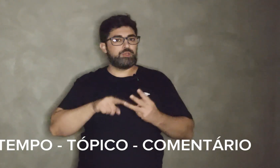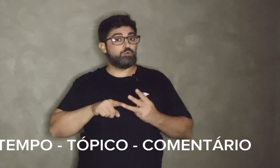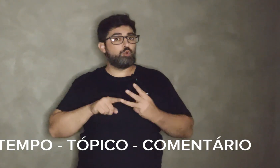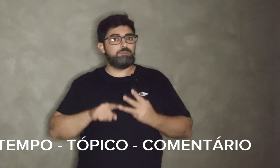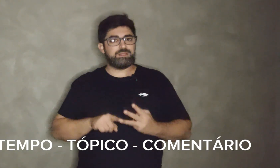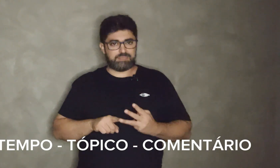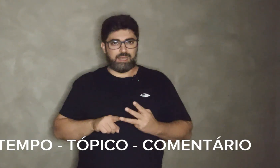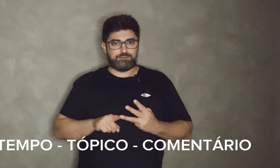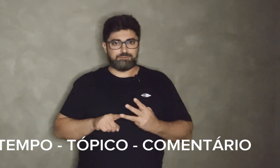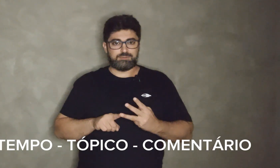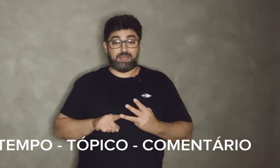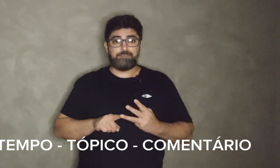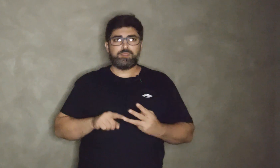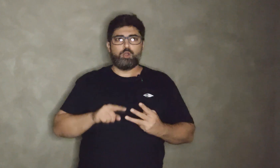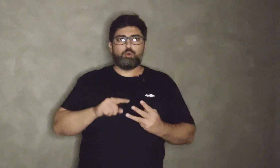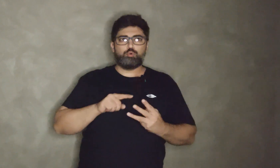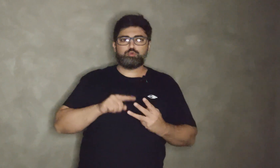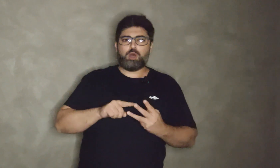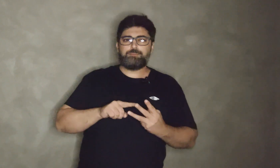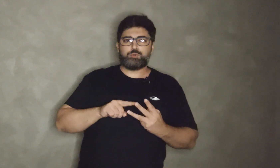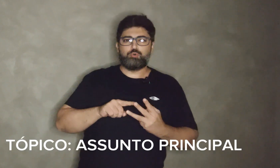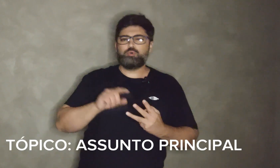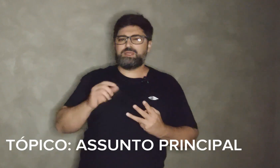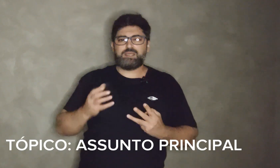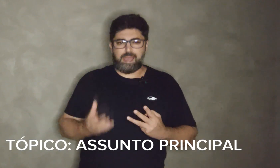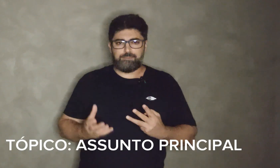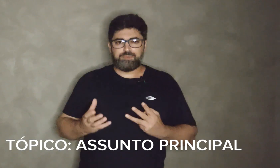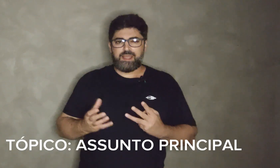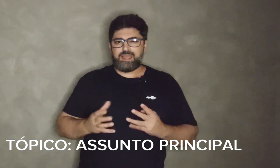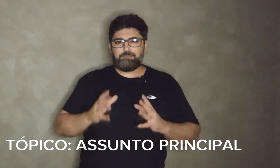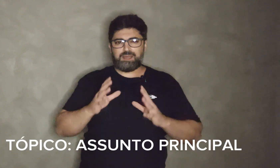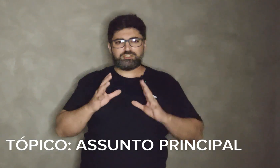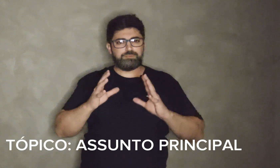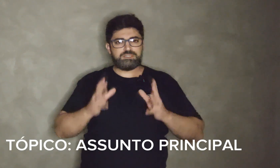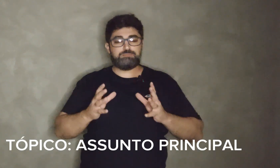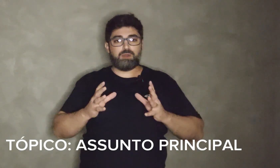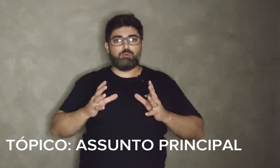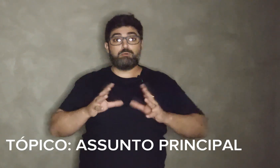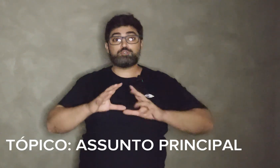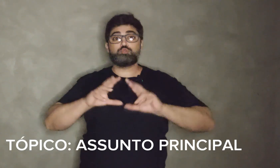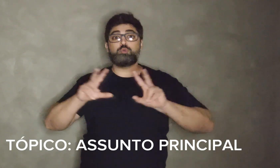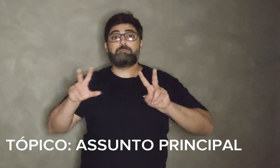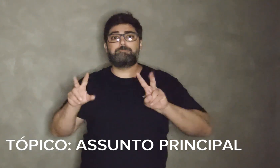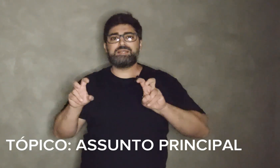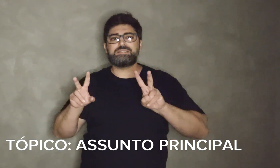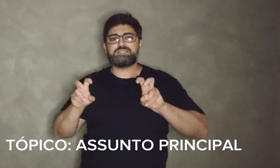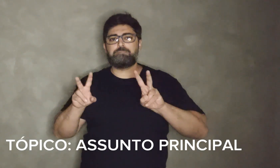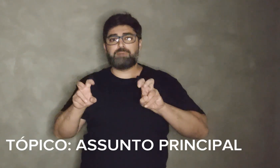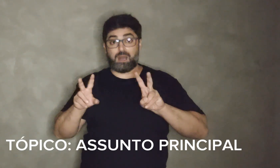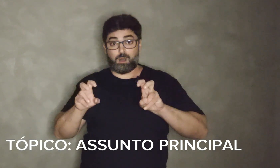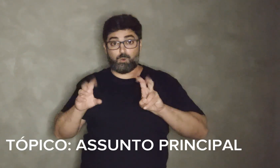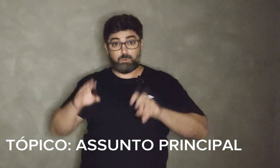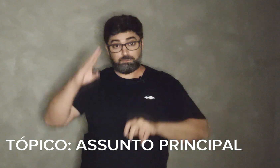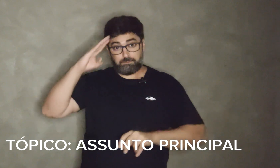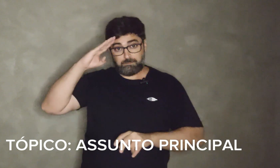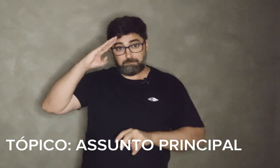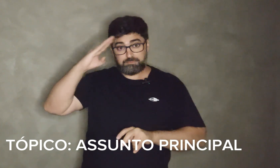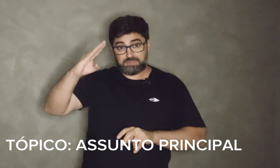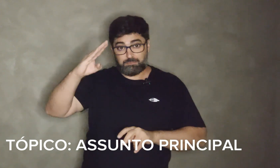o comentário, tá? O tópico, o que que é? É a parte principal, é o assunto principal, tá